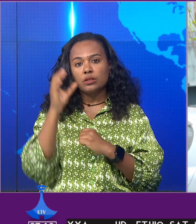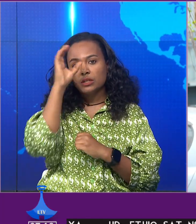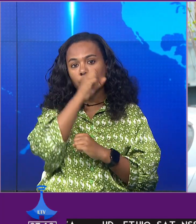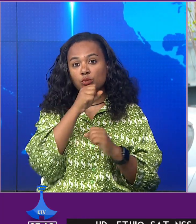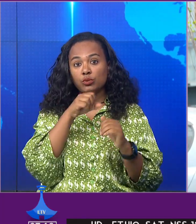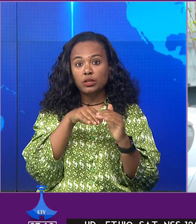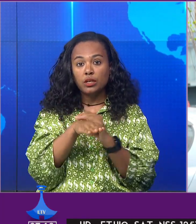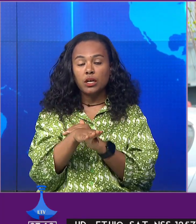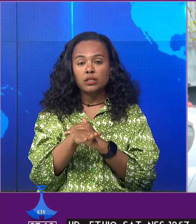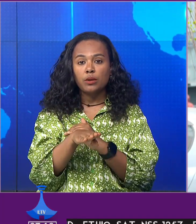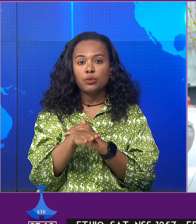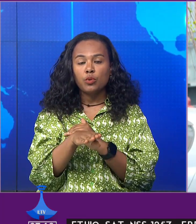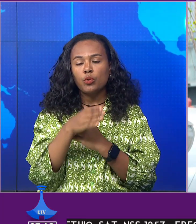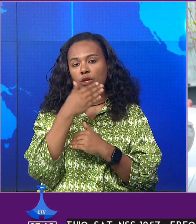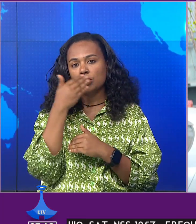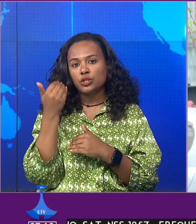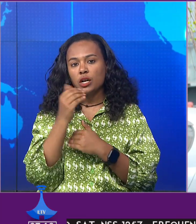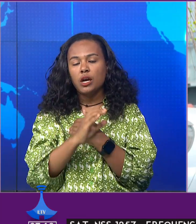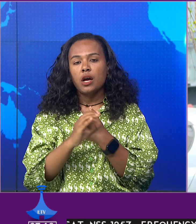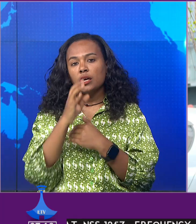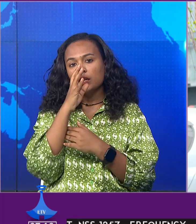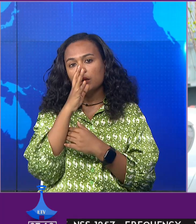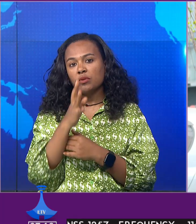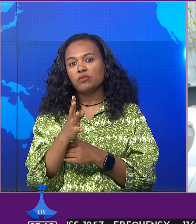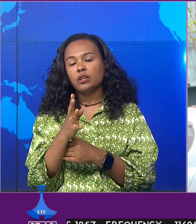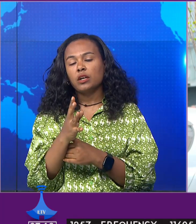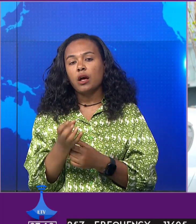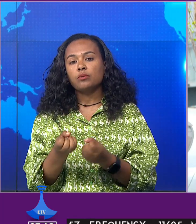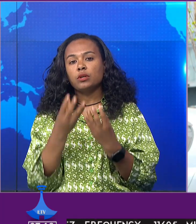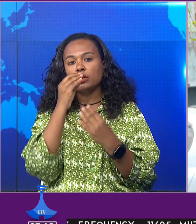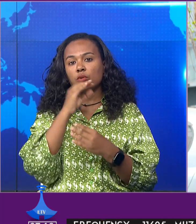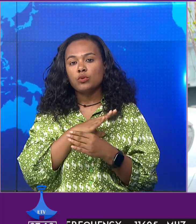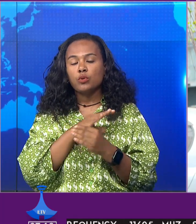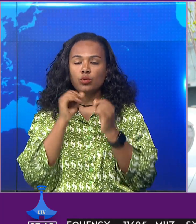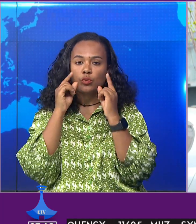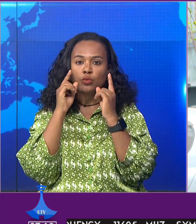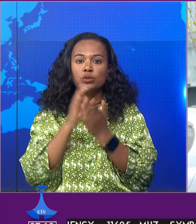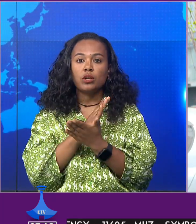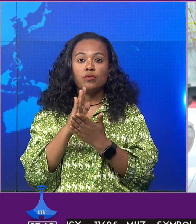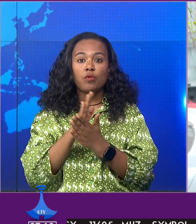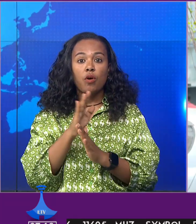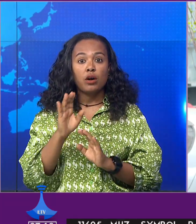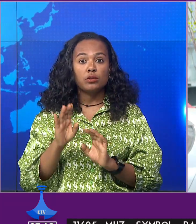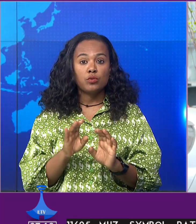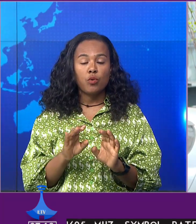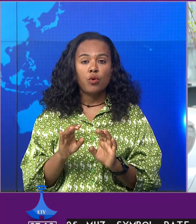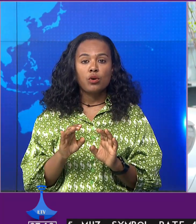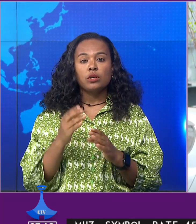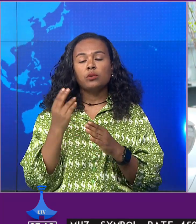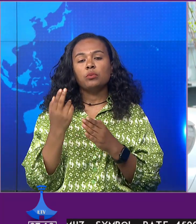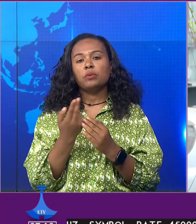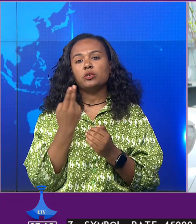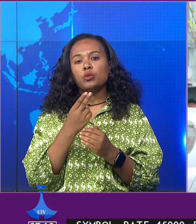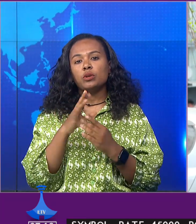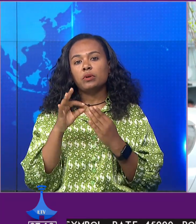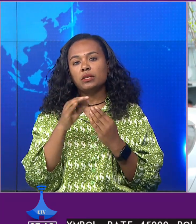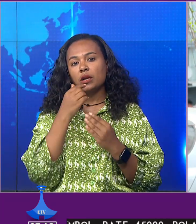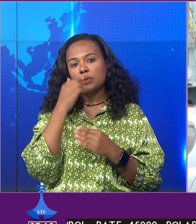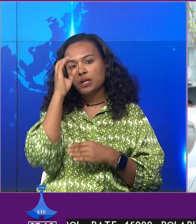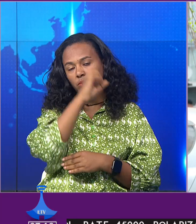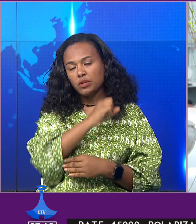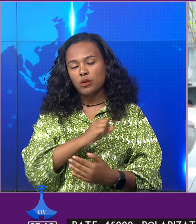ከቶ የተሻለ አገር ለመፍጠር አብዛኛው ሰው ንቁ ተሳትፎ አድርጎ የሚበጀውን ይመርጣል ብዬ